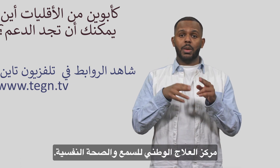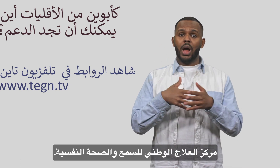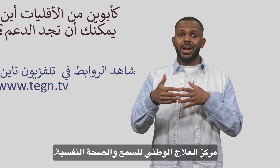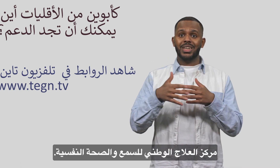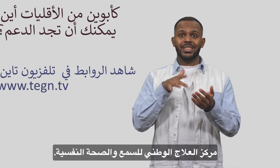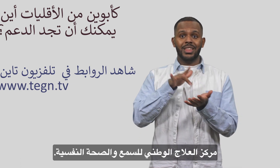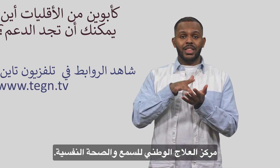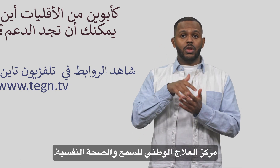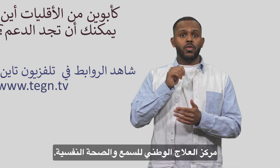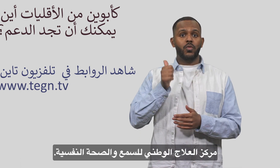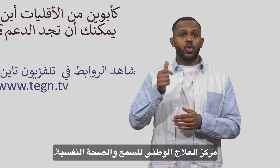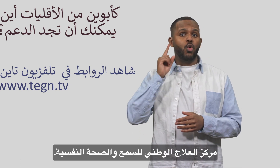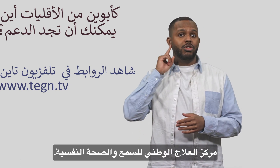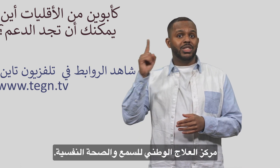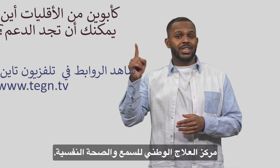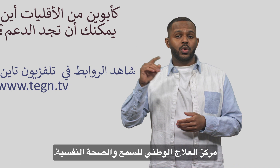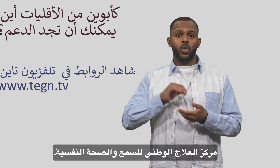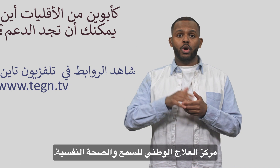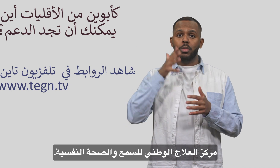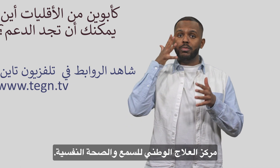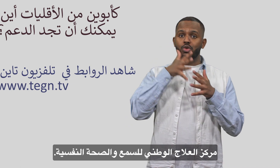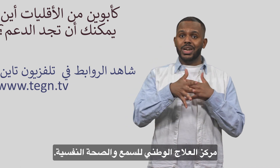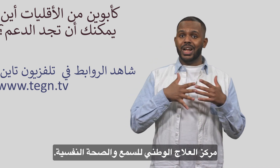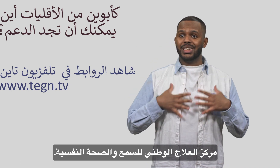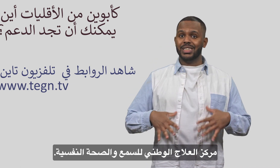مركز العلاج الوطني للسمع والصحة النفسية،